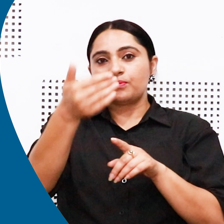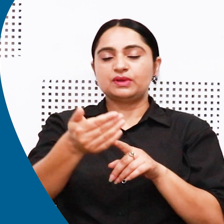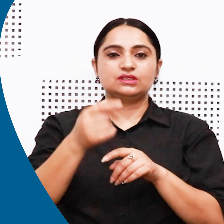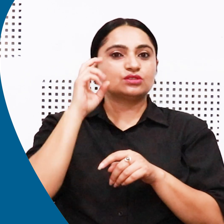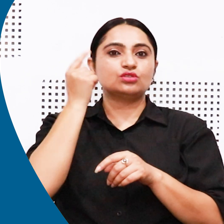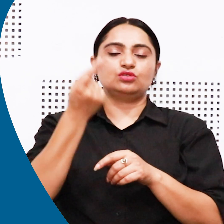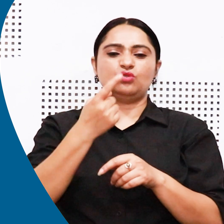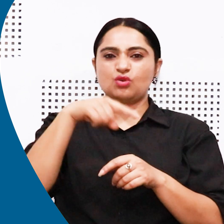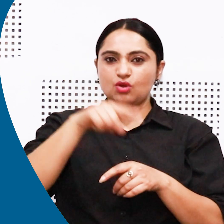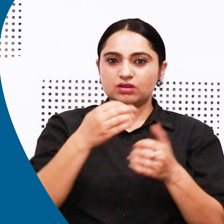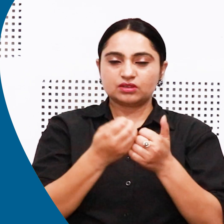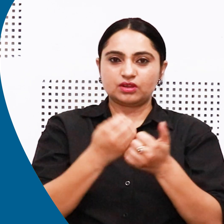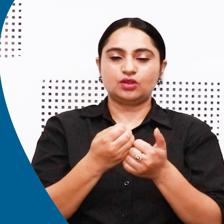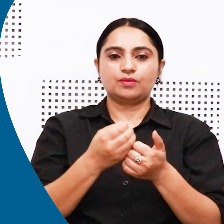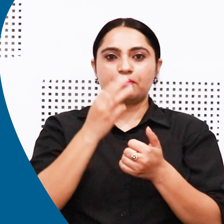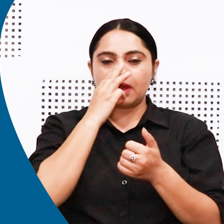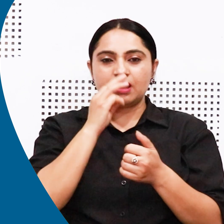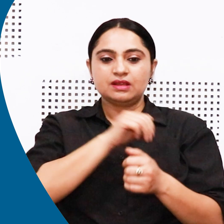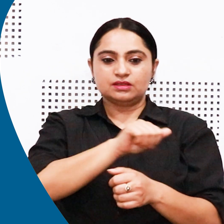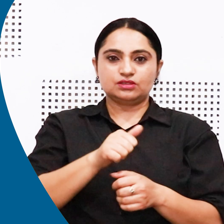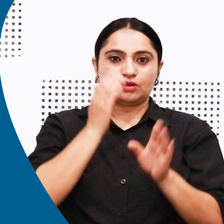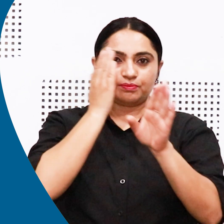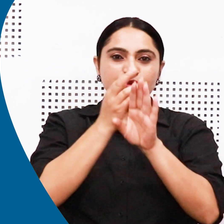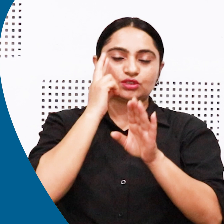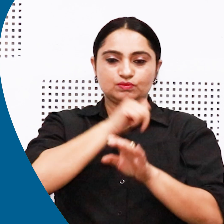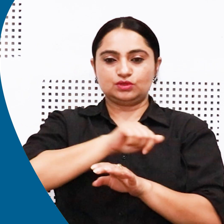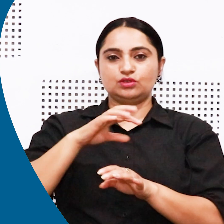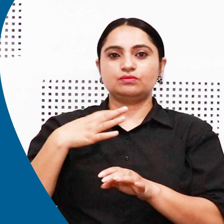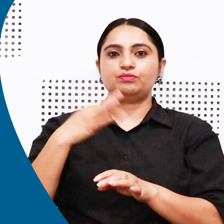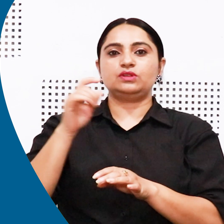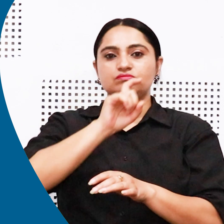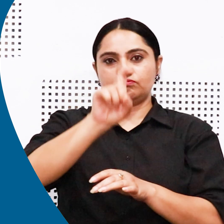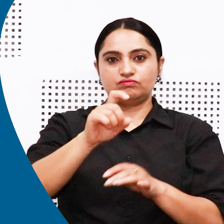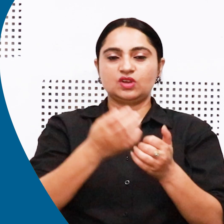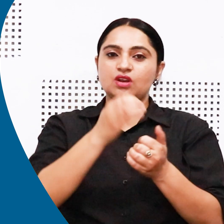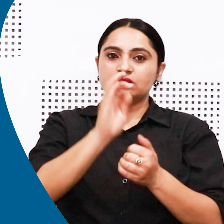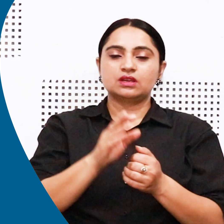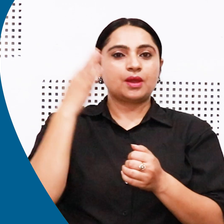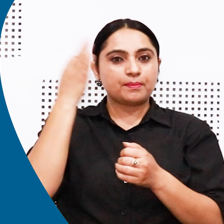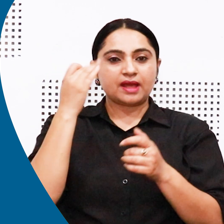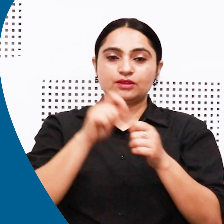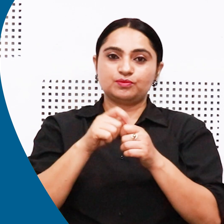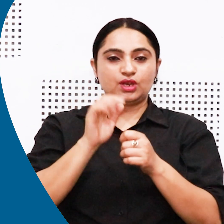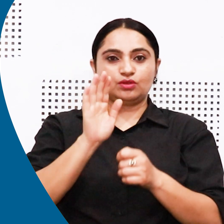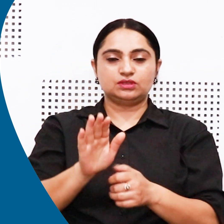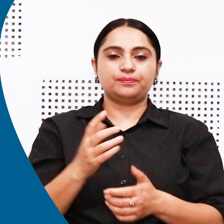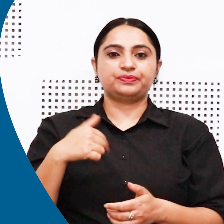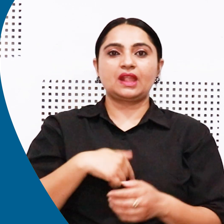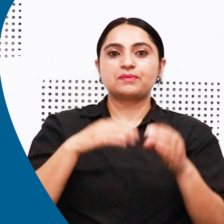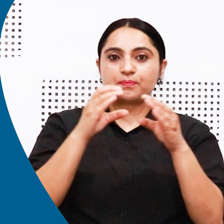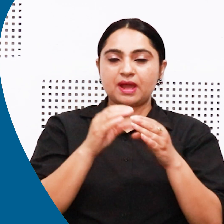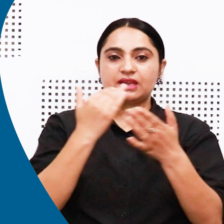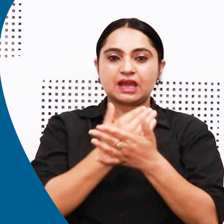गरेको खण्डमा जनताले प्रत्यक्ष रूपमा जनप्रतिनिधि कहाँ प्रश्न गर्न सक्ने किसिमको पनि वातावरण सृजना भएको छ। र हाम्रो